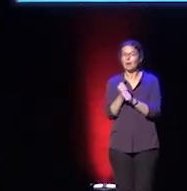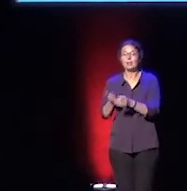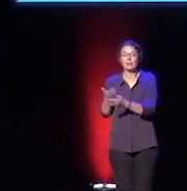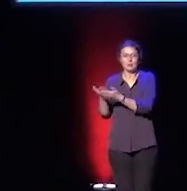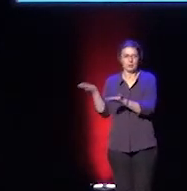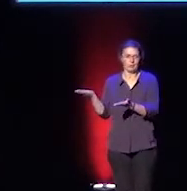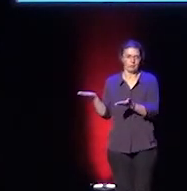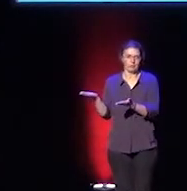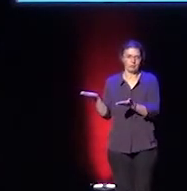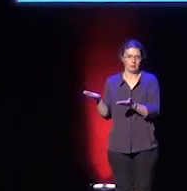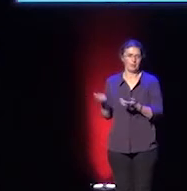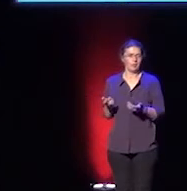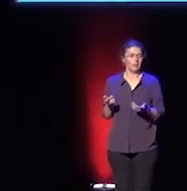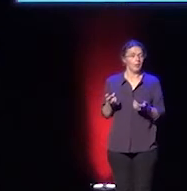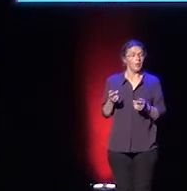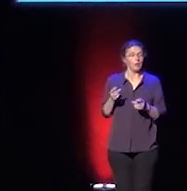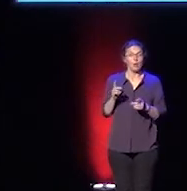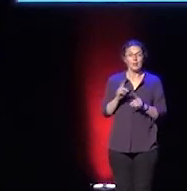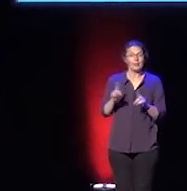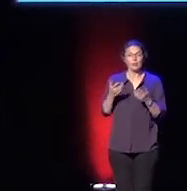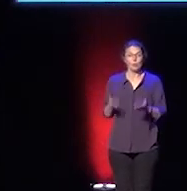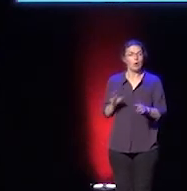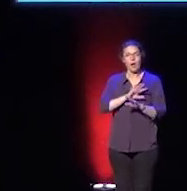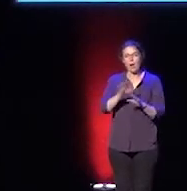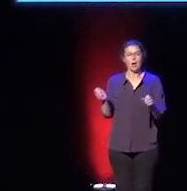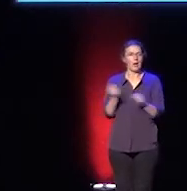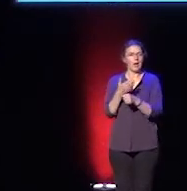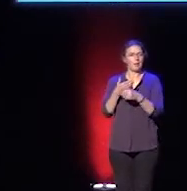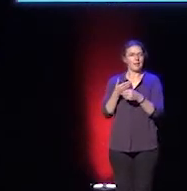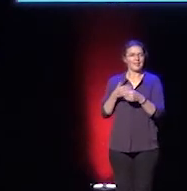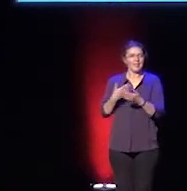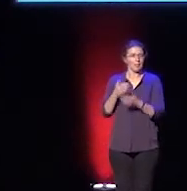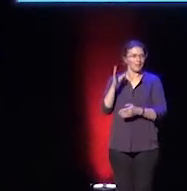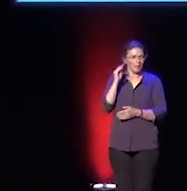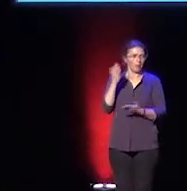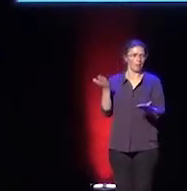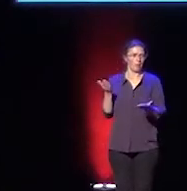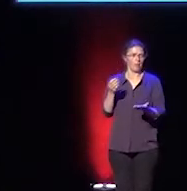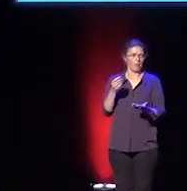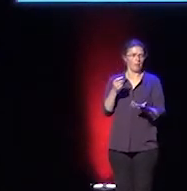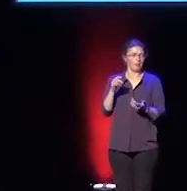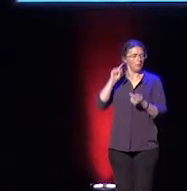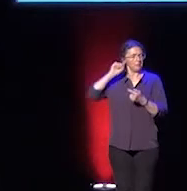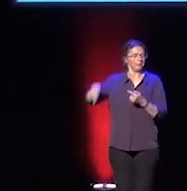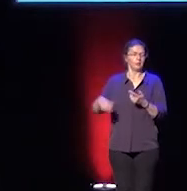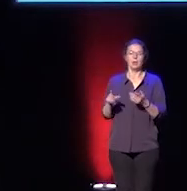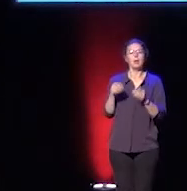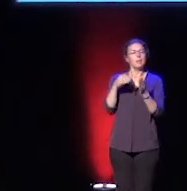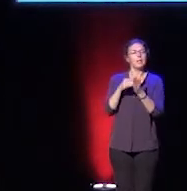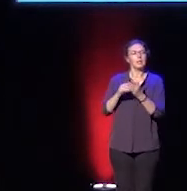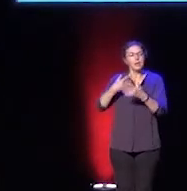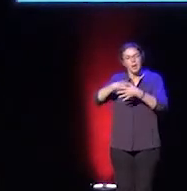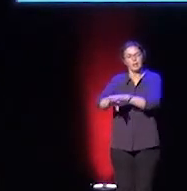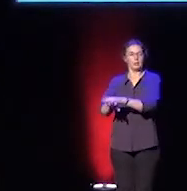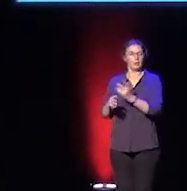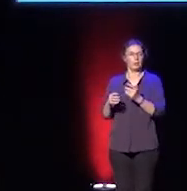Arbeitgebern. Und es ist ja nicht so, dass alle Arbeitgeber taub sind auf dem Ohr, wenn es darum geht, Behinderte einzugliedern